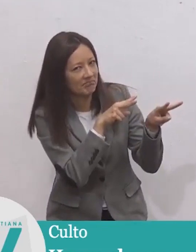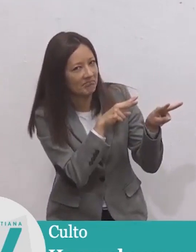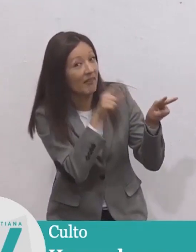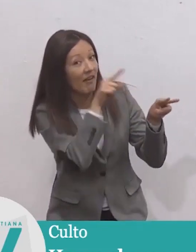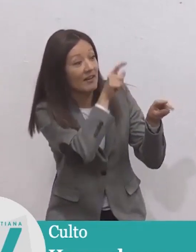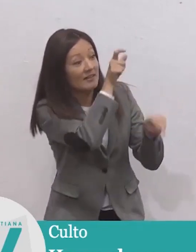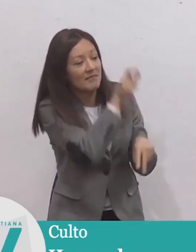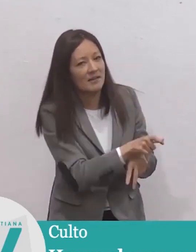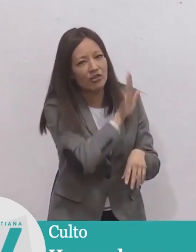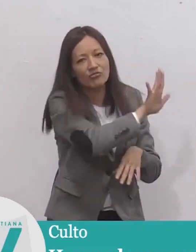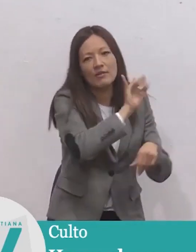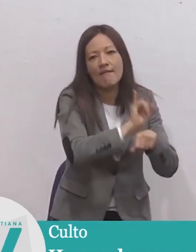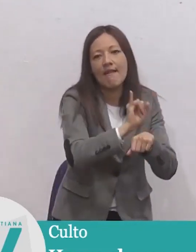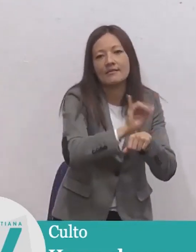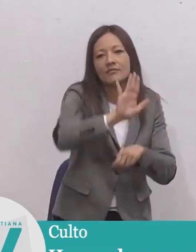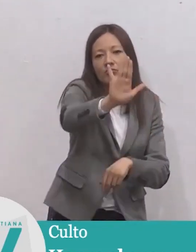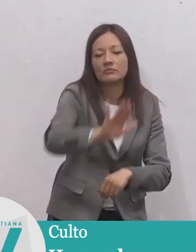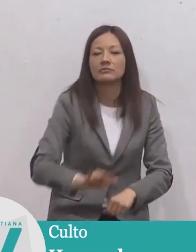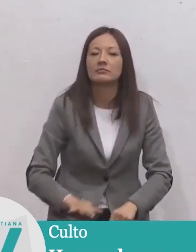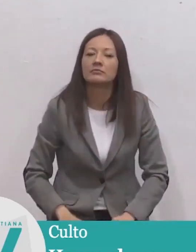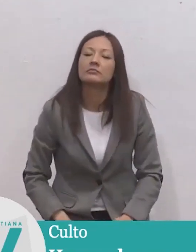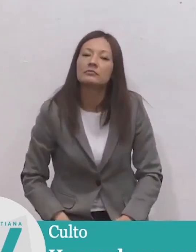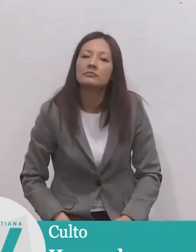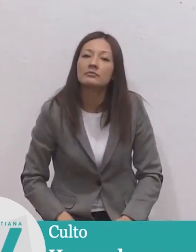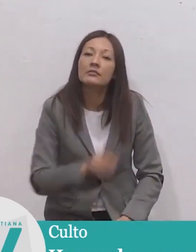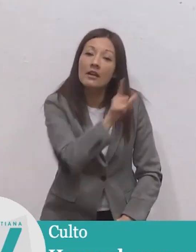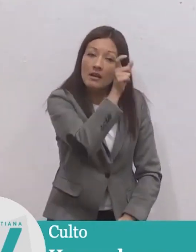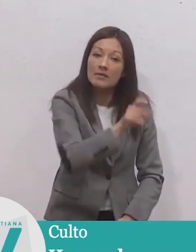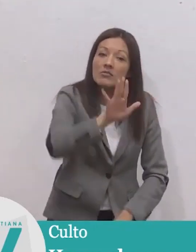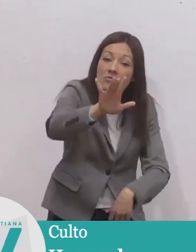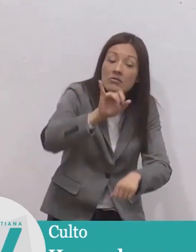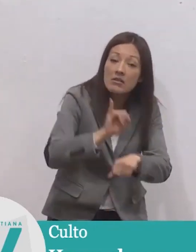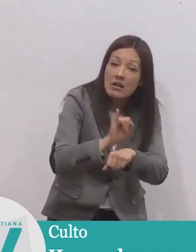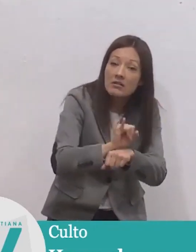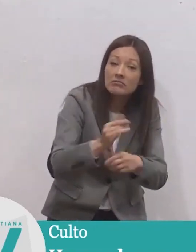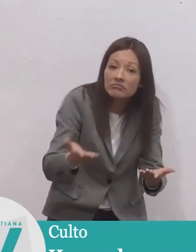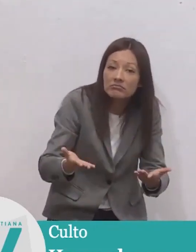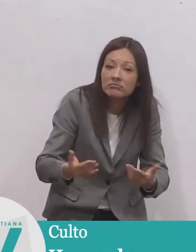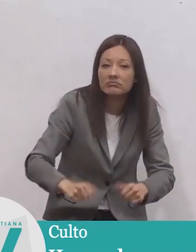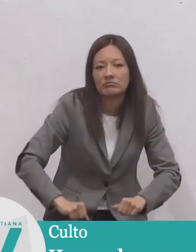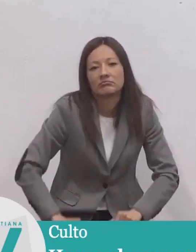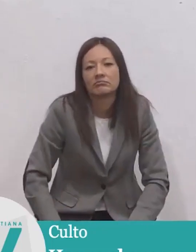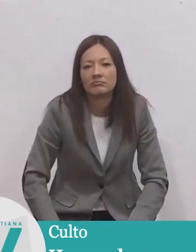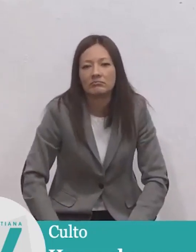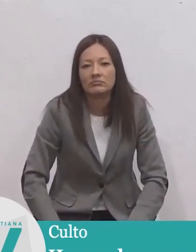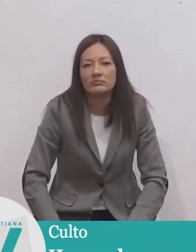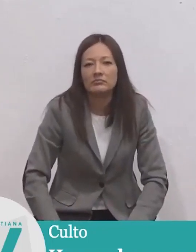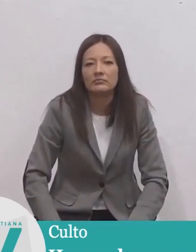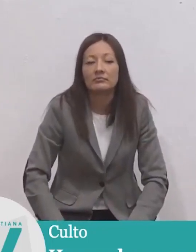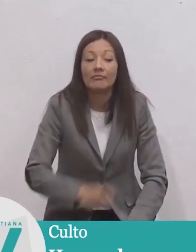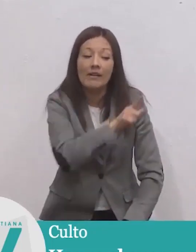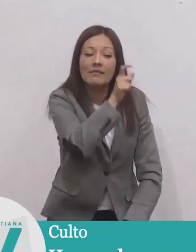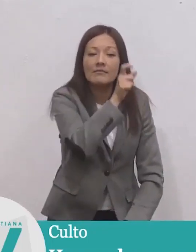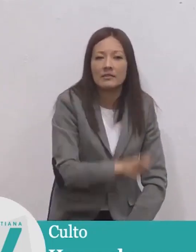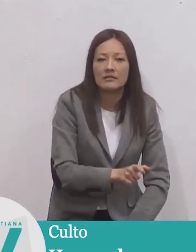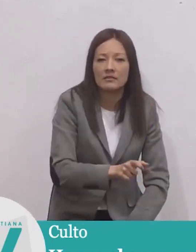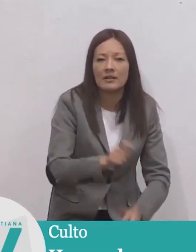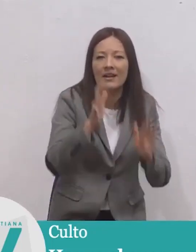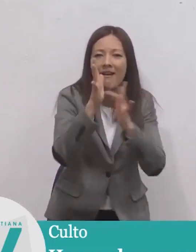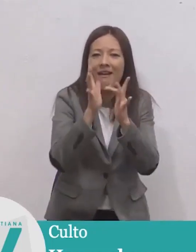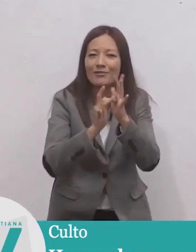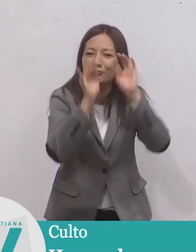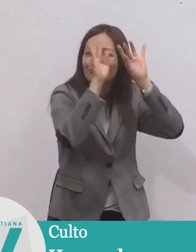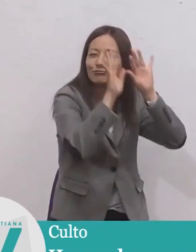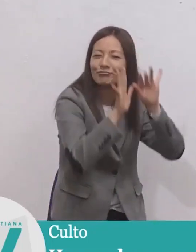Esa persona es su iglesia. Esa persona es su iglesia. Esa persona es por la que Jesús derramó